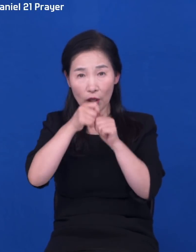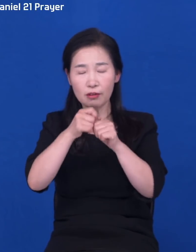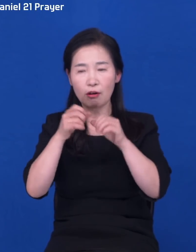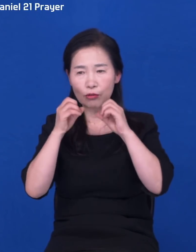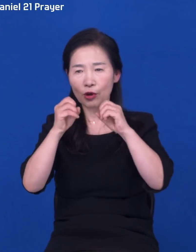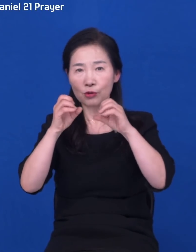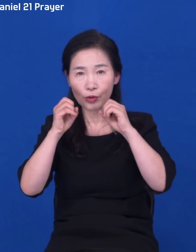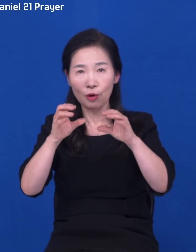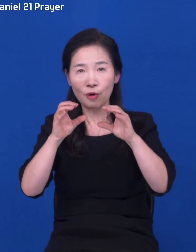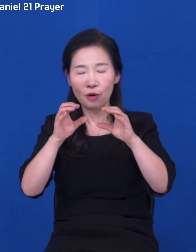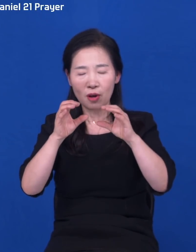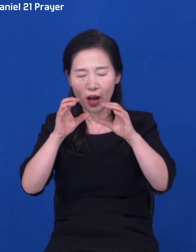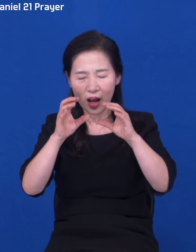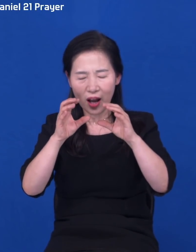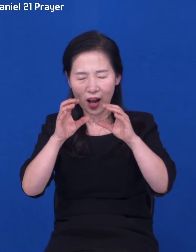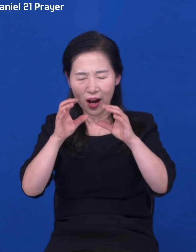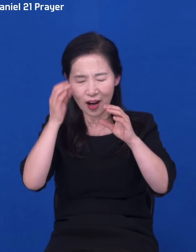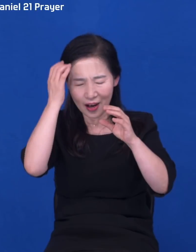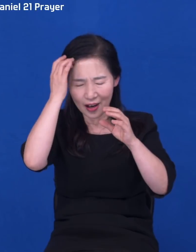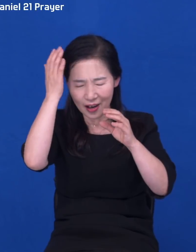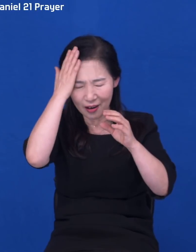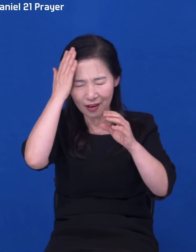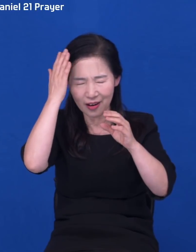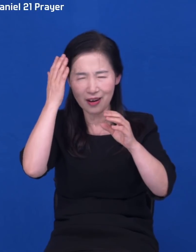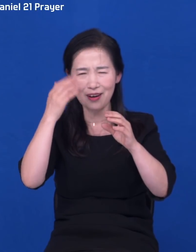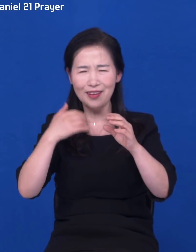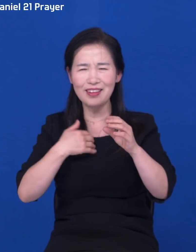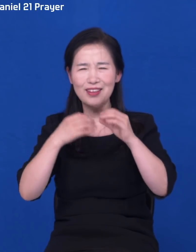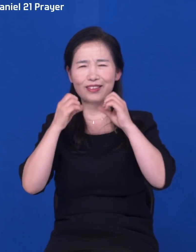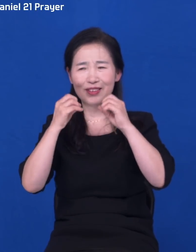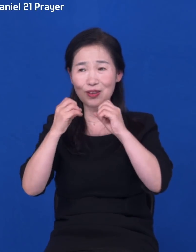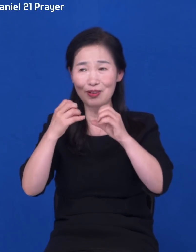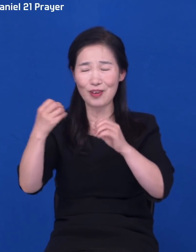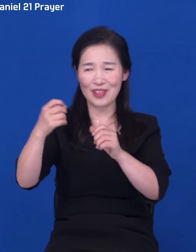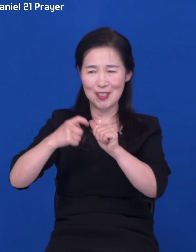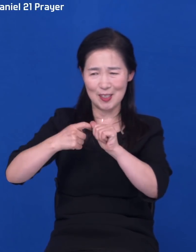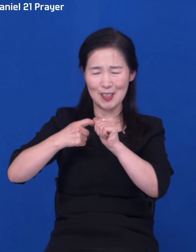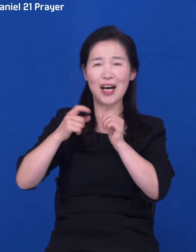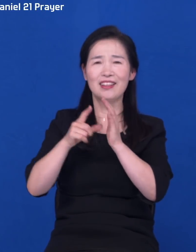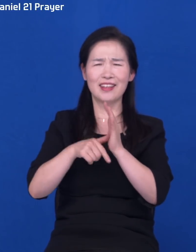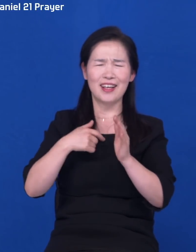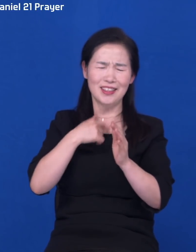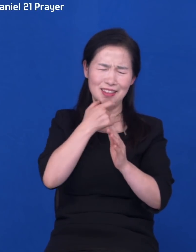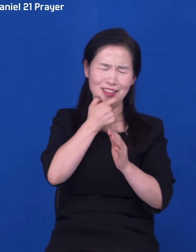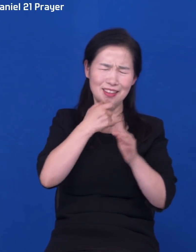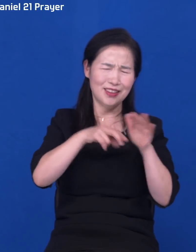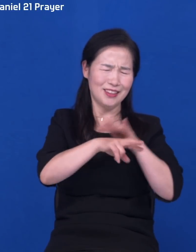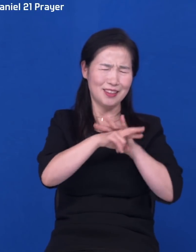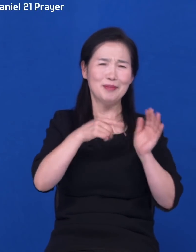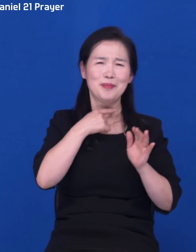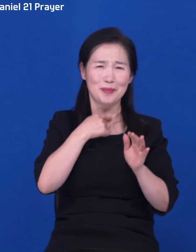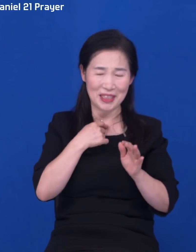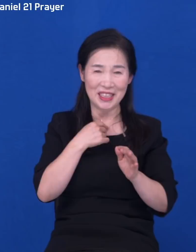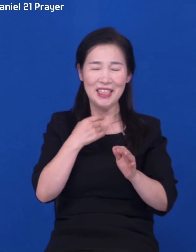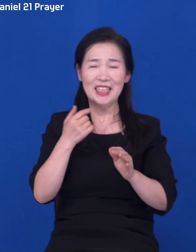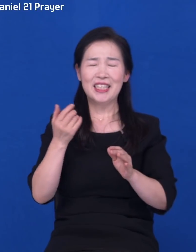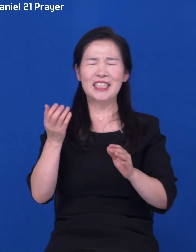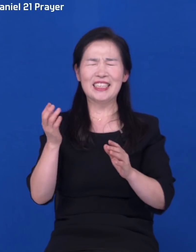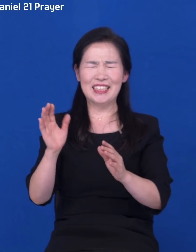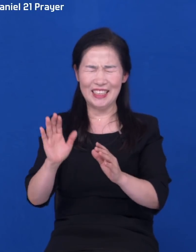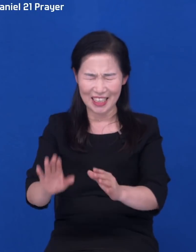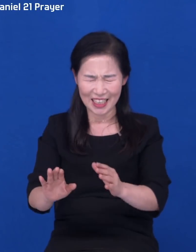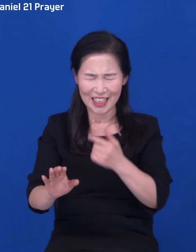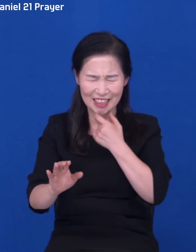건데 진짜 너무 힘들다. 나 전도하는 사람도 진짜 싫은데. 그런데 주님이 원하시면 하겠습니다. 왜?